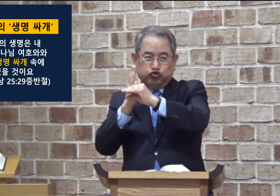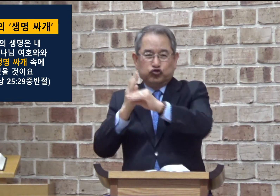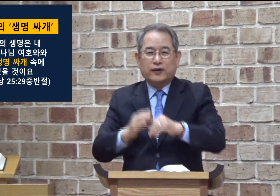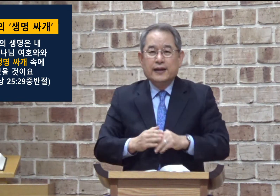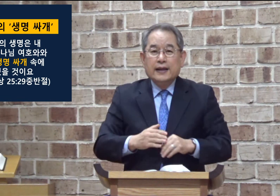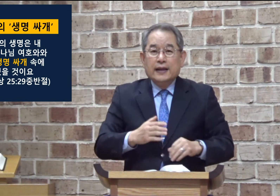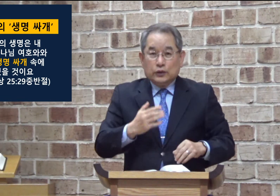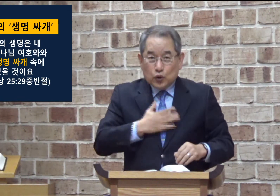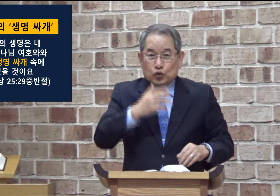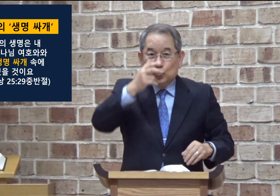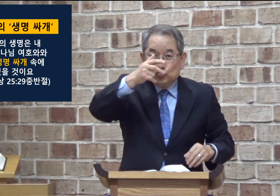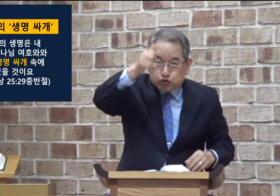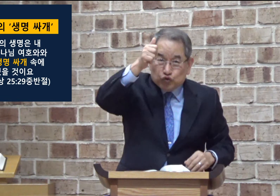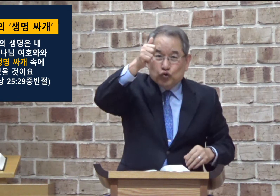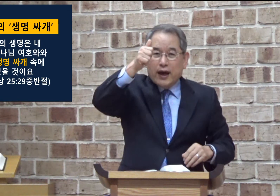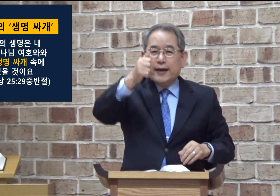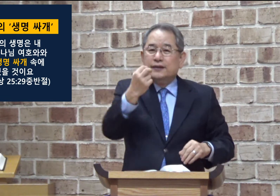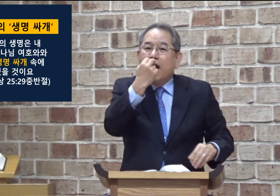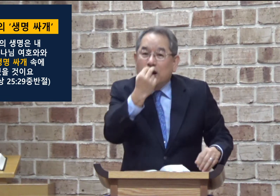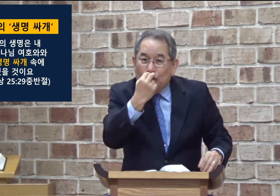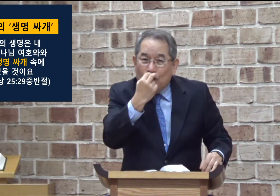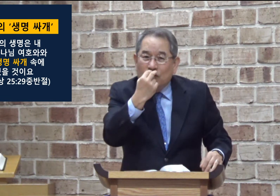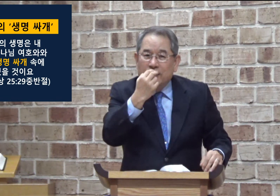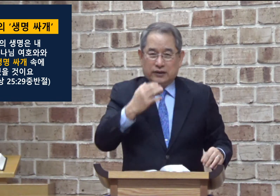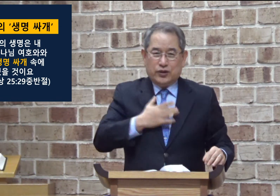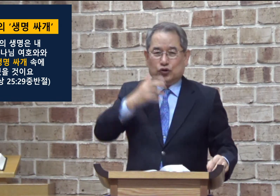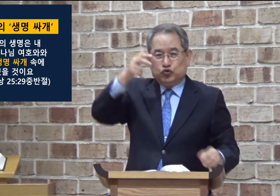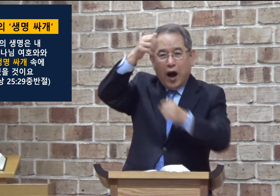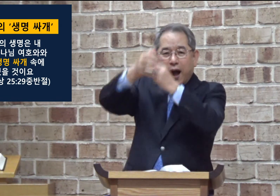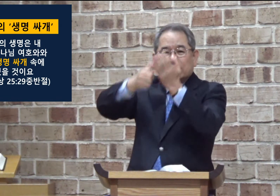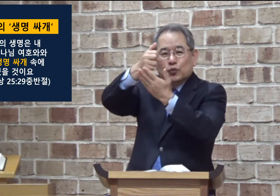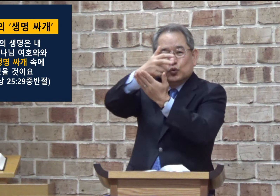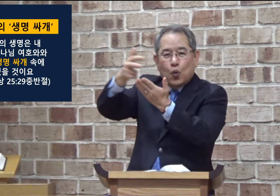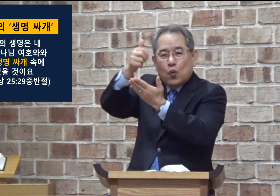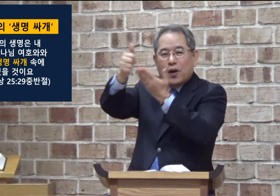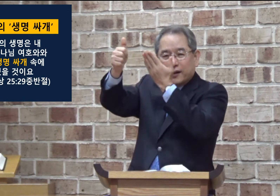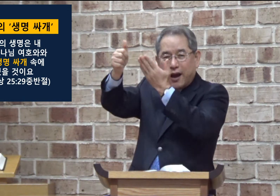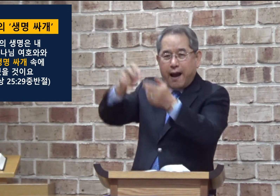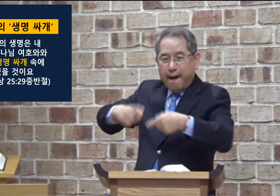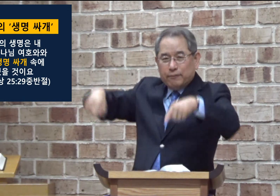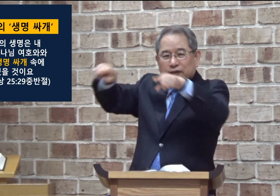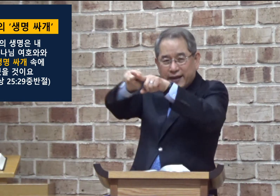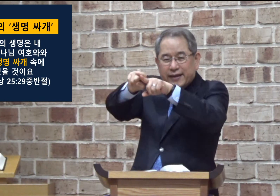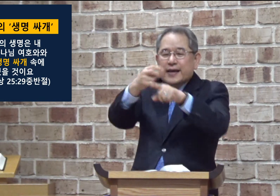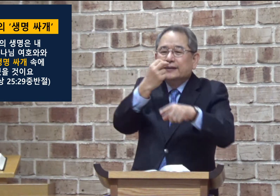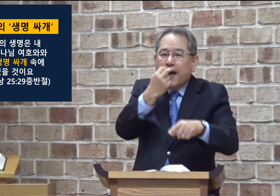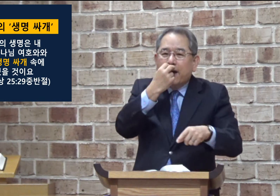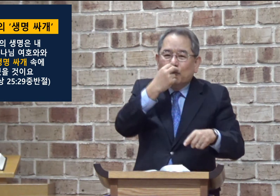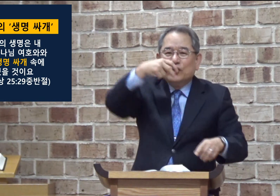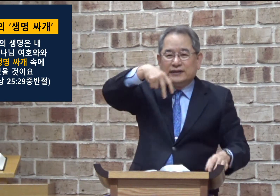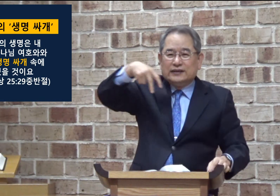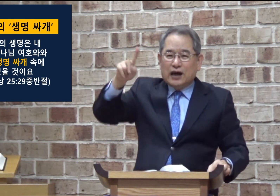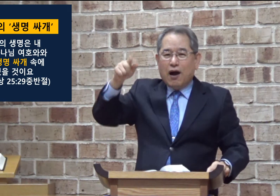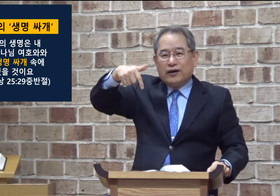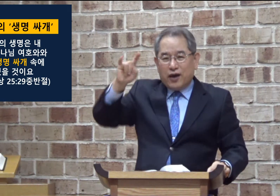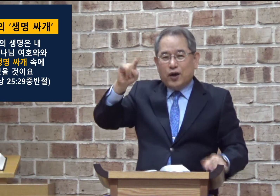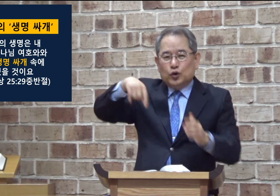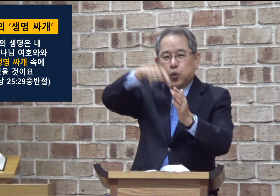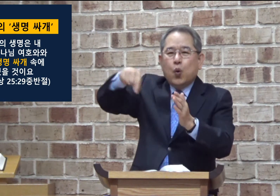사무엘상 25장 29절 중반에 나와 있습니다. 내 주의 생명은 내 주의 하나님